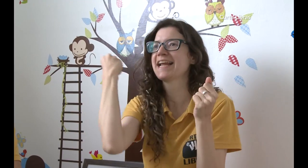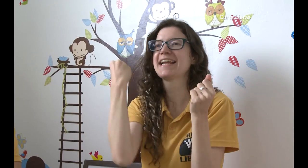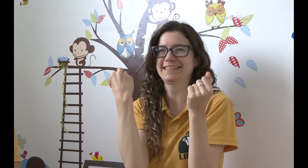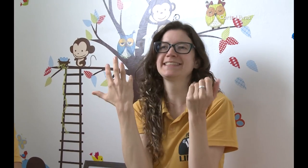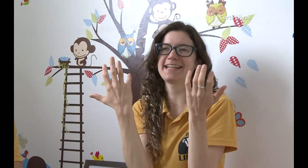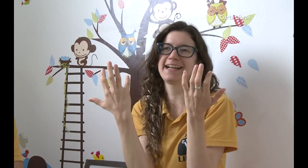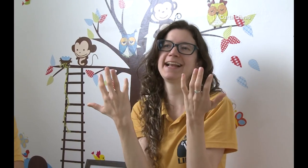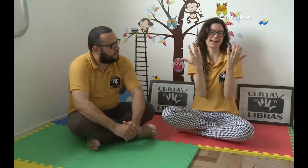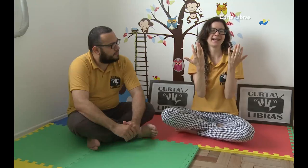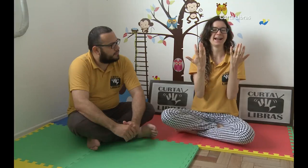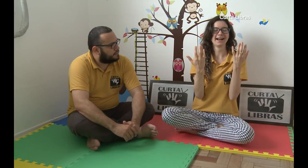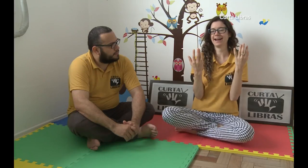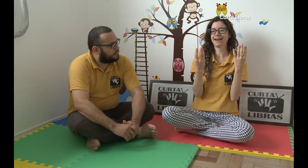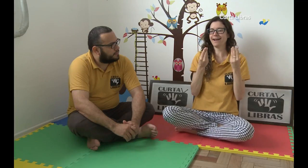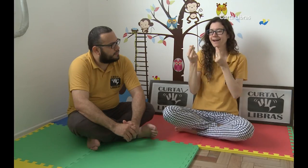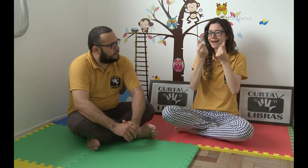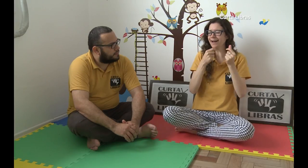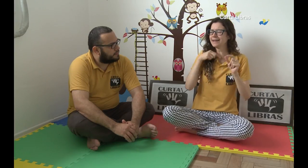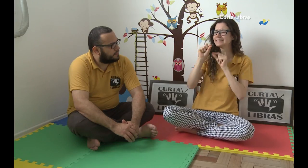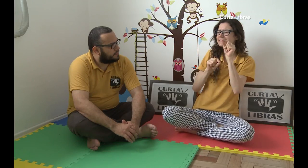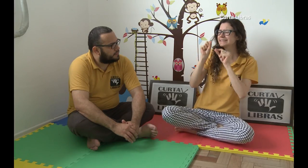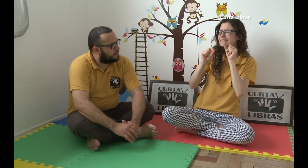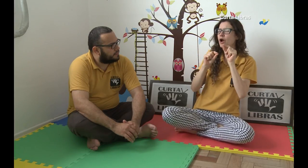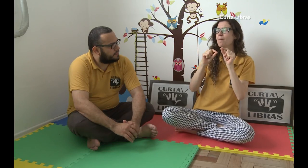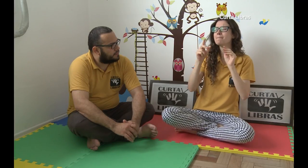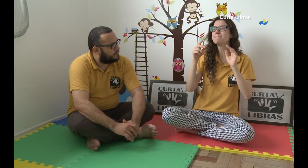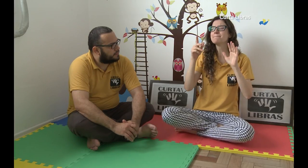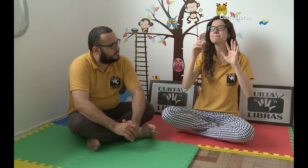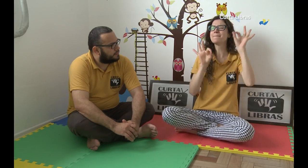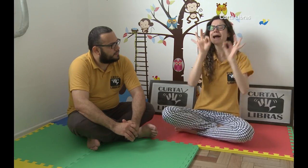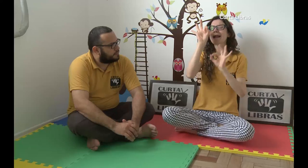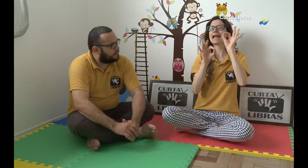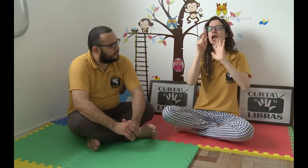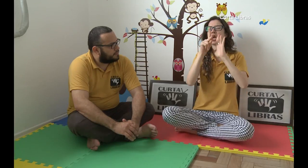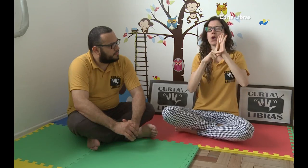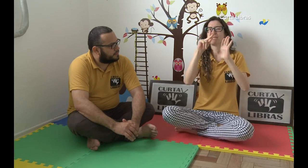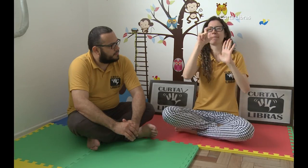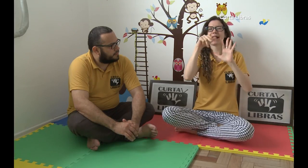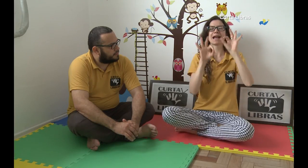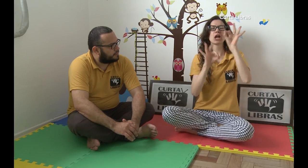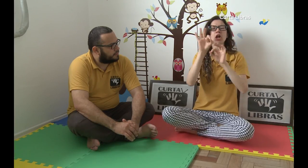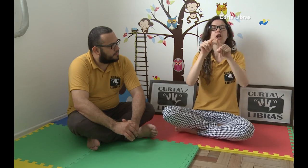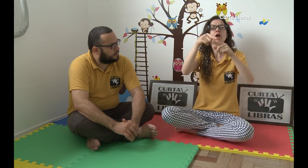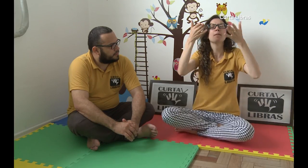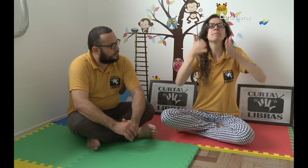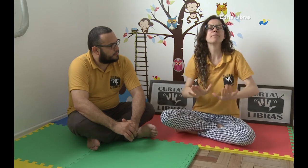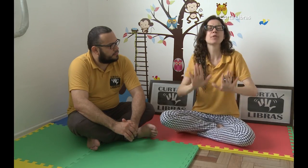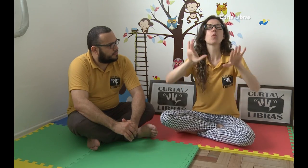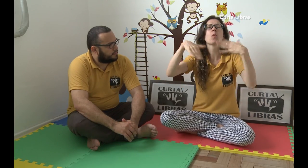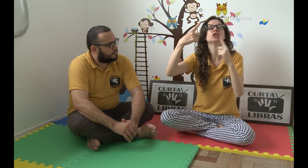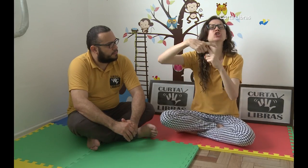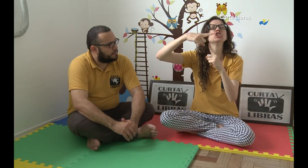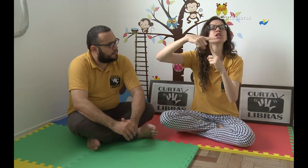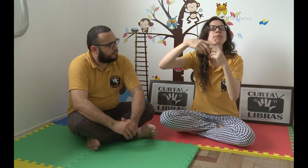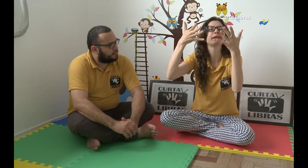esquecer A mulher precisa estar preparada e ter um plano de parto Pensar em qual tipo de parto ela vai escolher